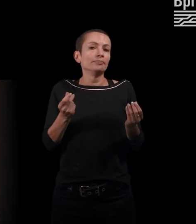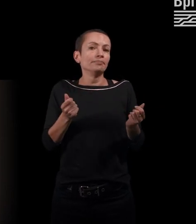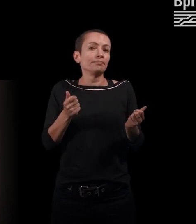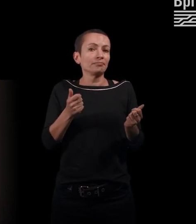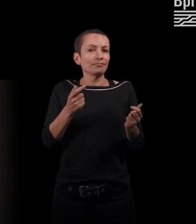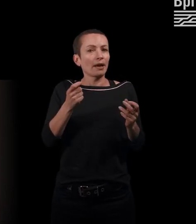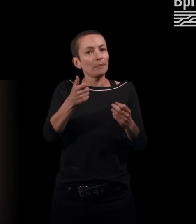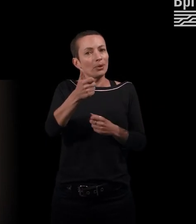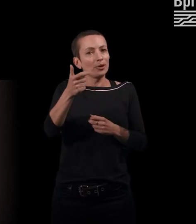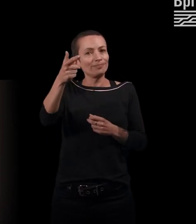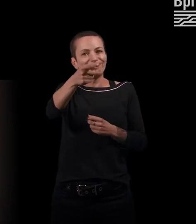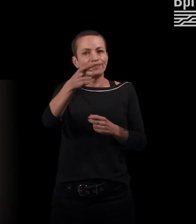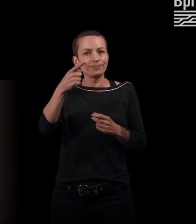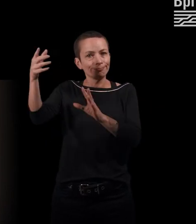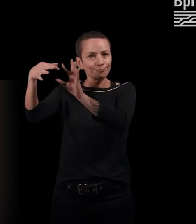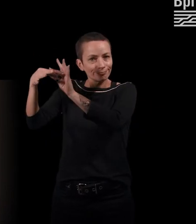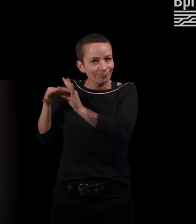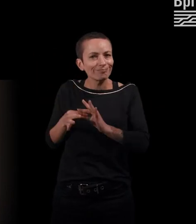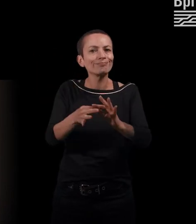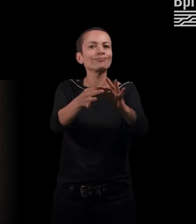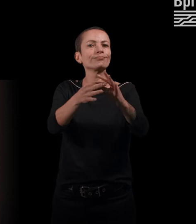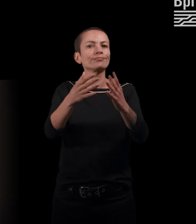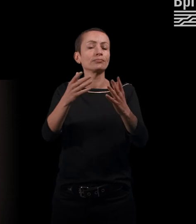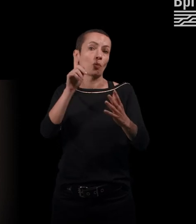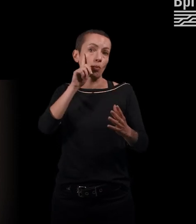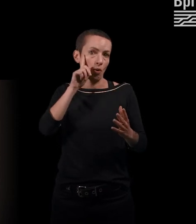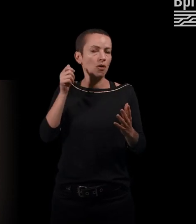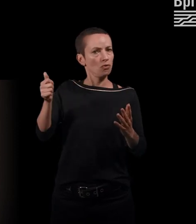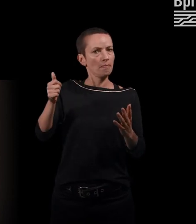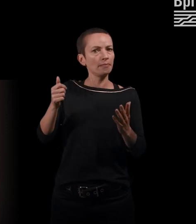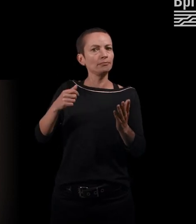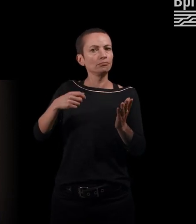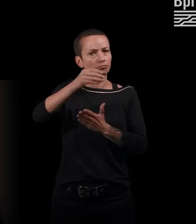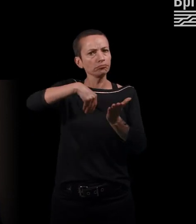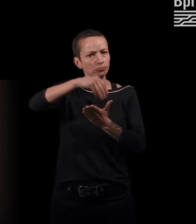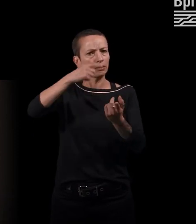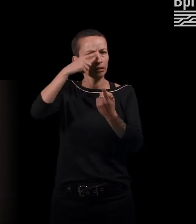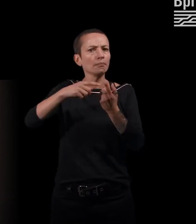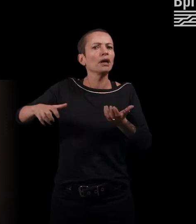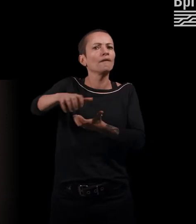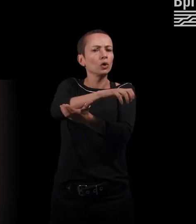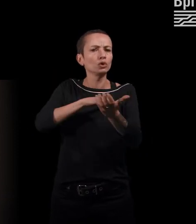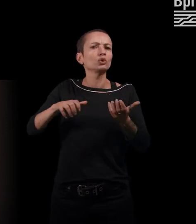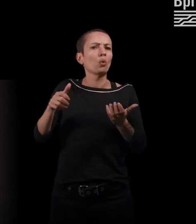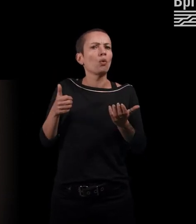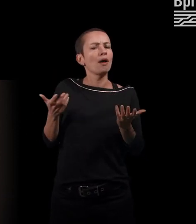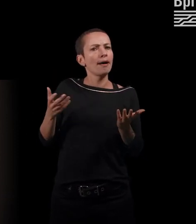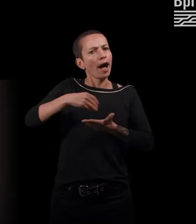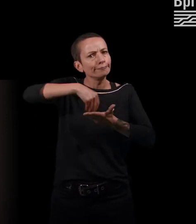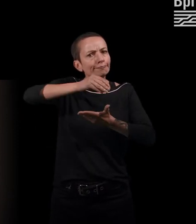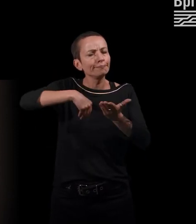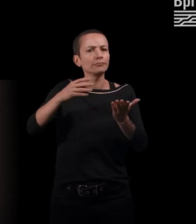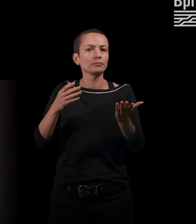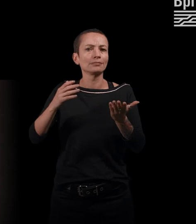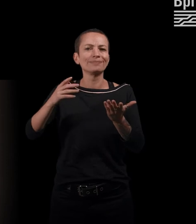vous mettez dans sa lignée, vous allez dans la lignée, d'autant qu'il a aussi écrit sur la Révolution, Samir